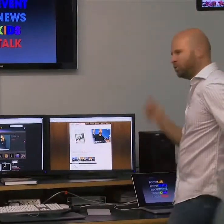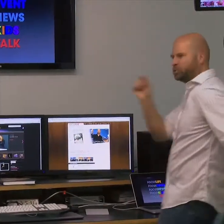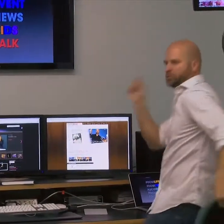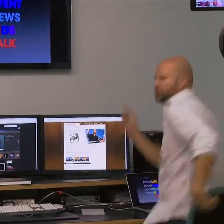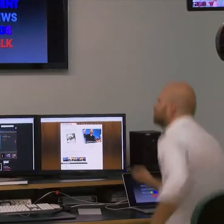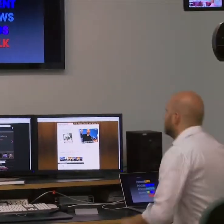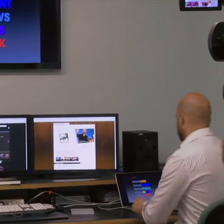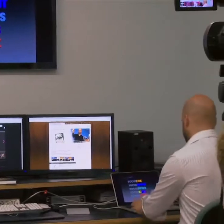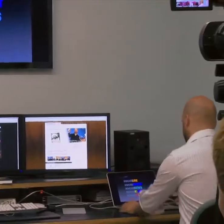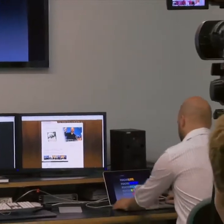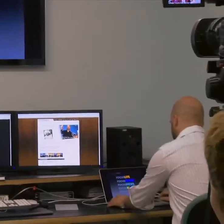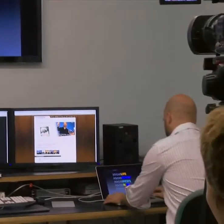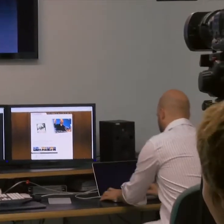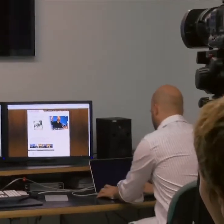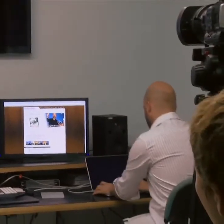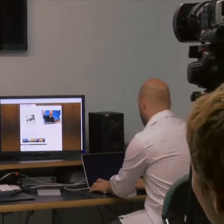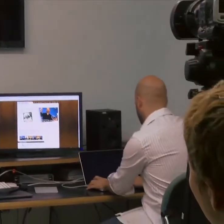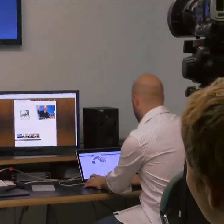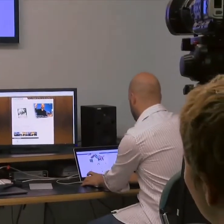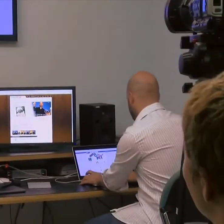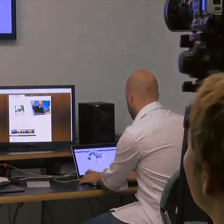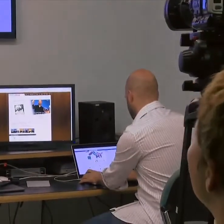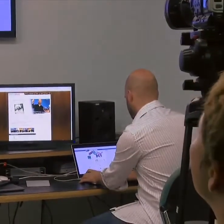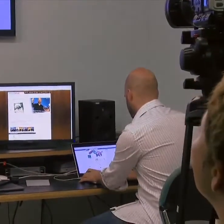Modi verstehen, also Untertitelung, Ton und Gebärdensprache.